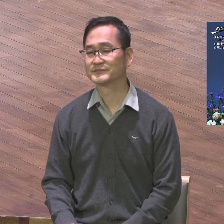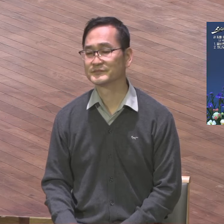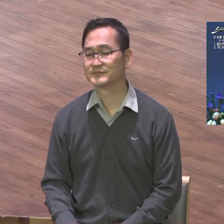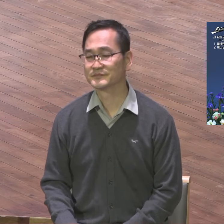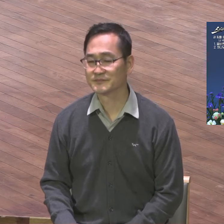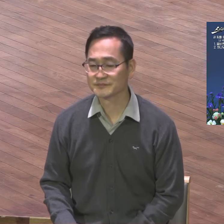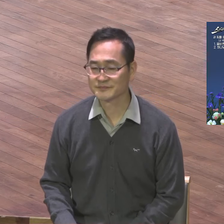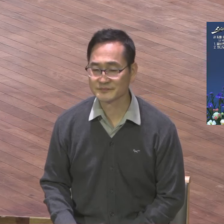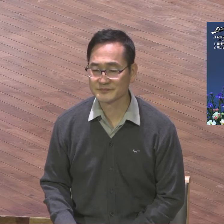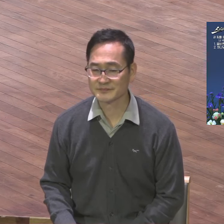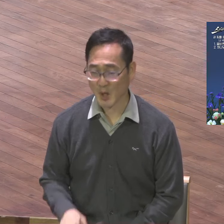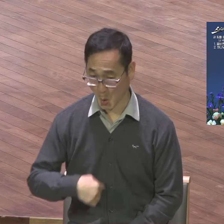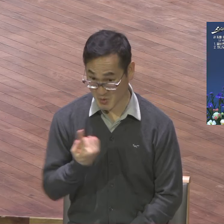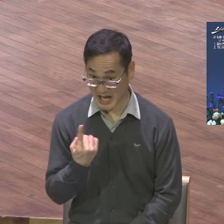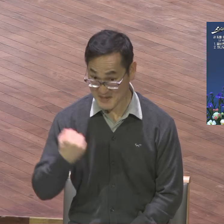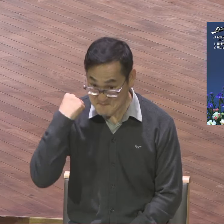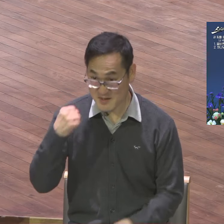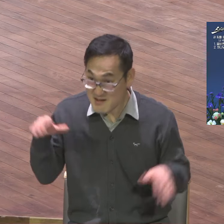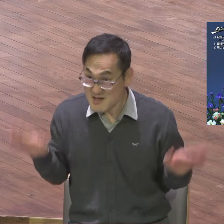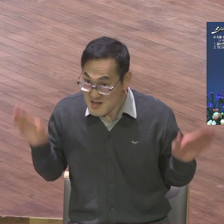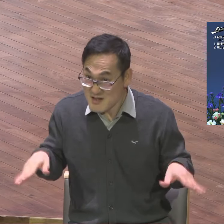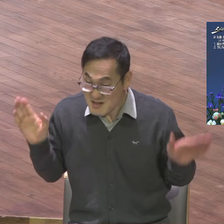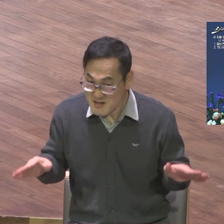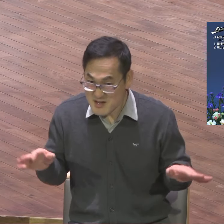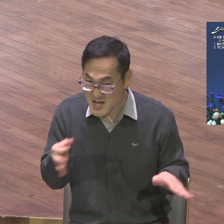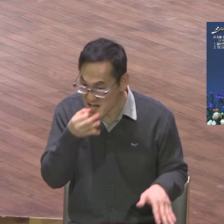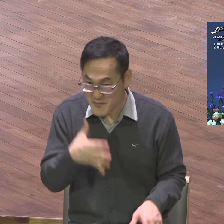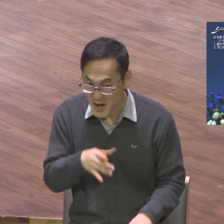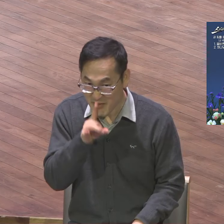얼마 못 날지요. 너무 힘들어서 참새는 멀리 못 갑니다.